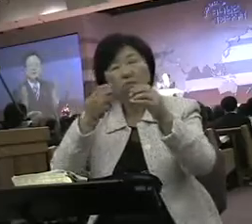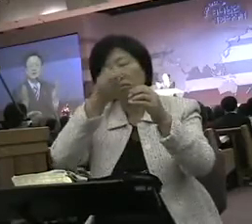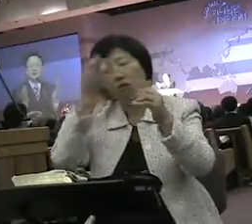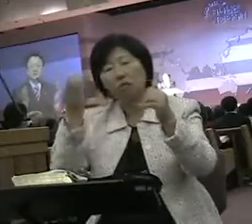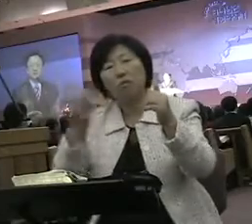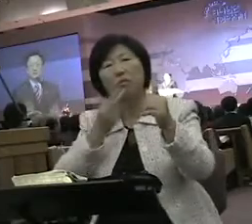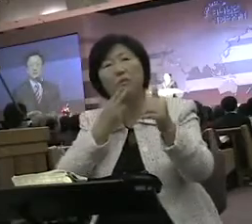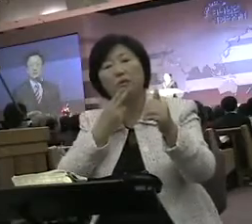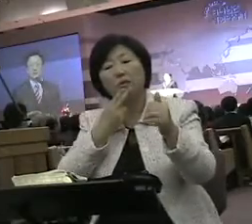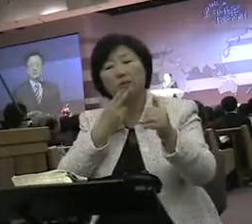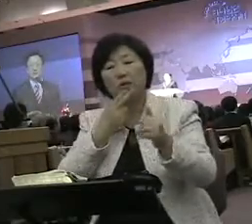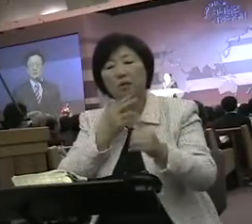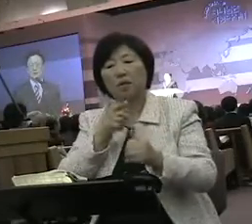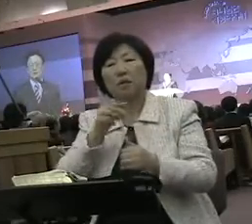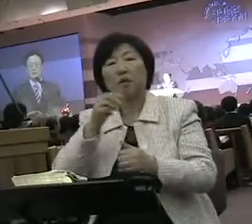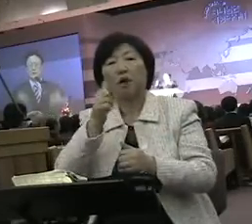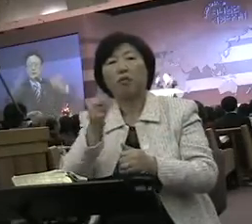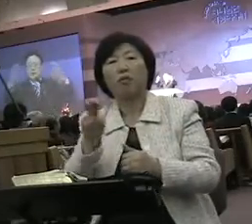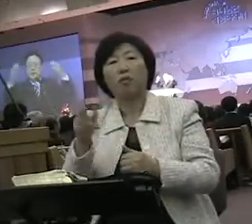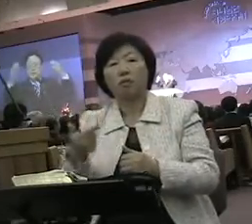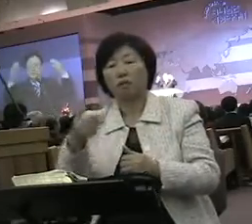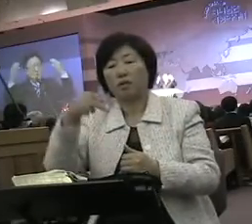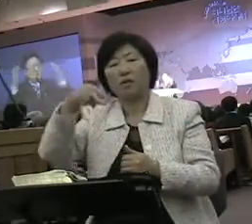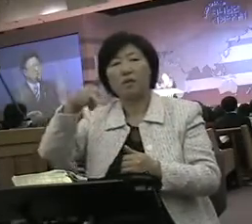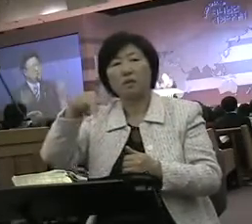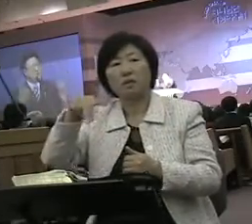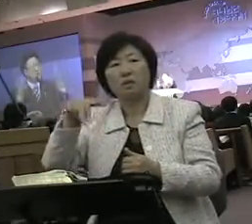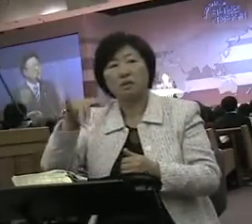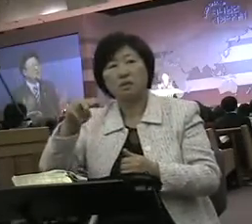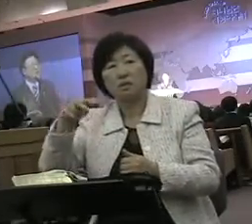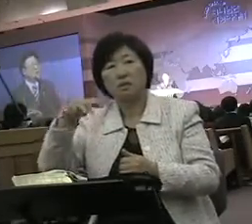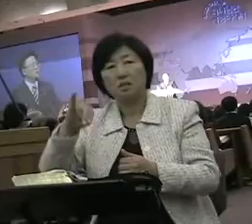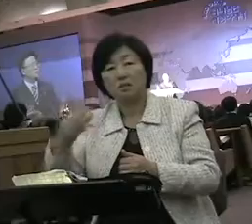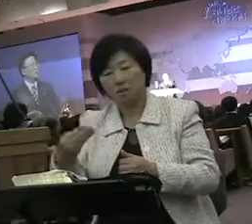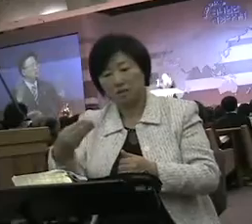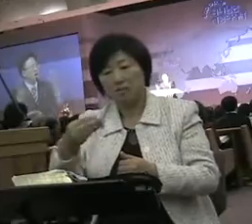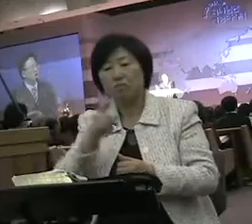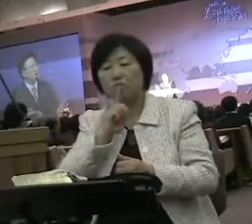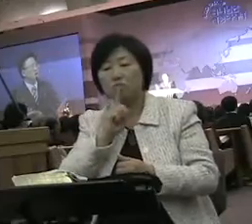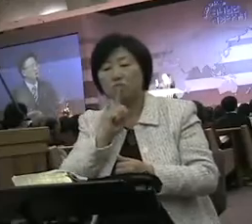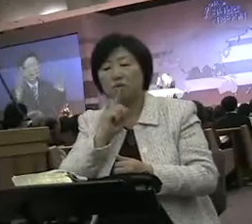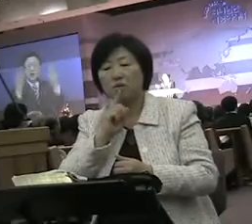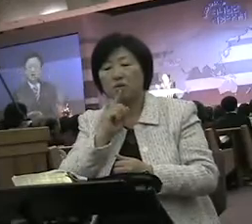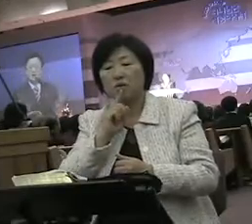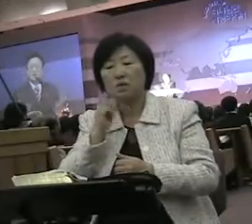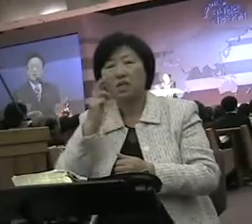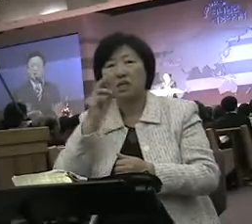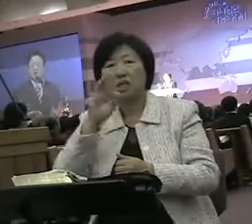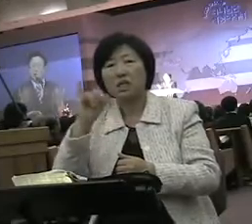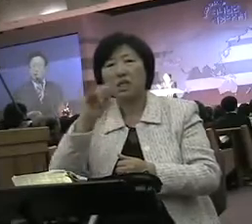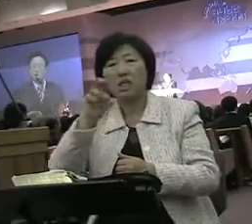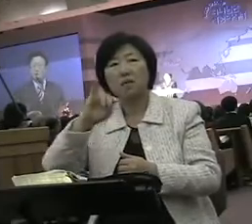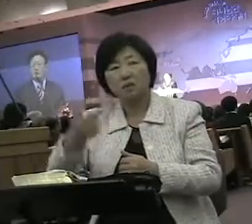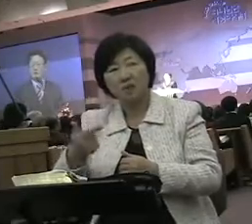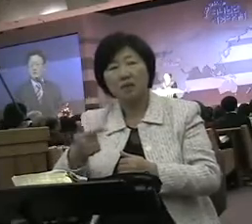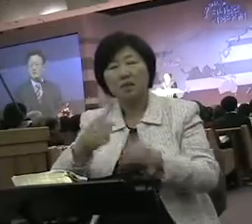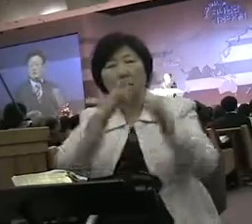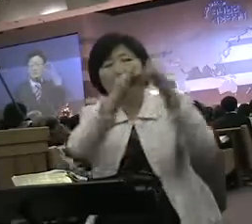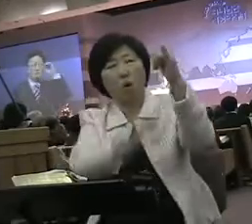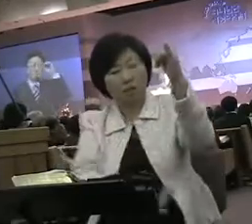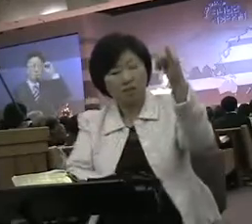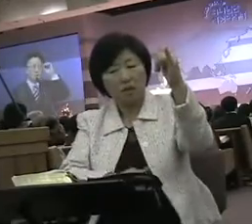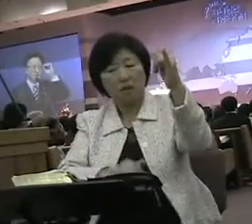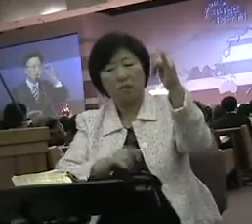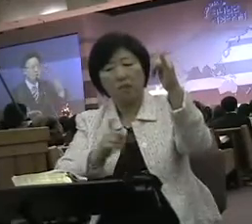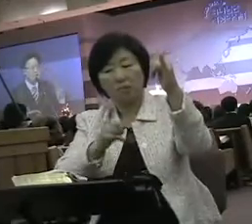우리의 현실입니다. 이민의 역사가 100년이 넘는 한 민족의 현실이에요. 현실.